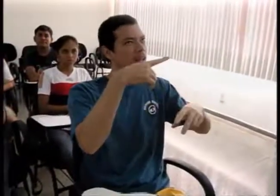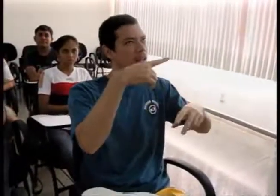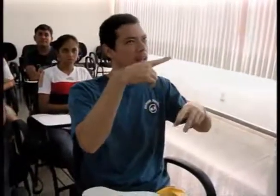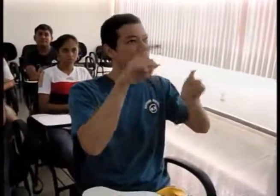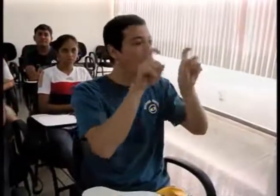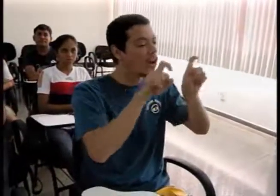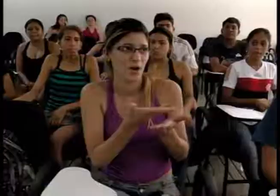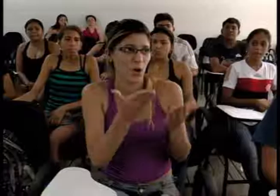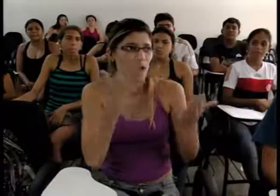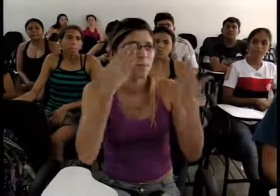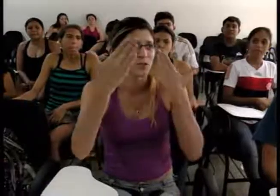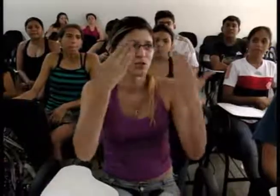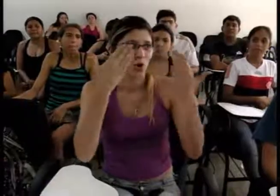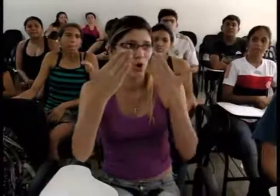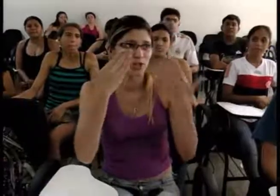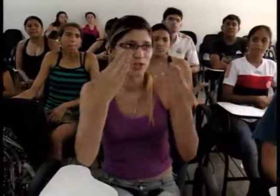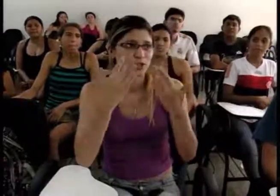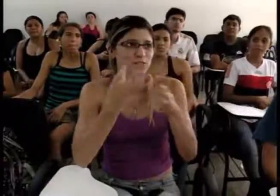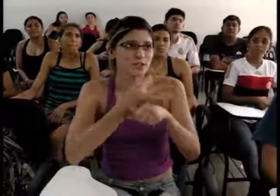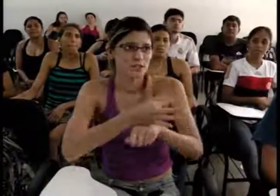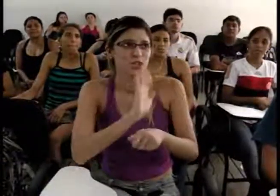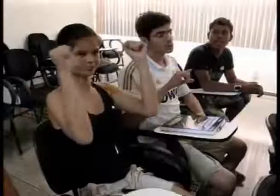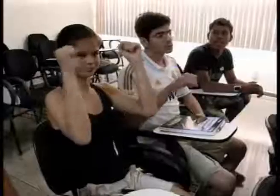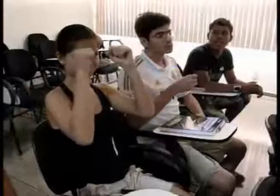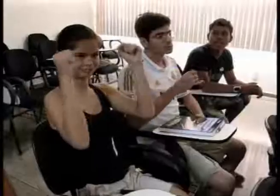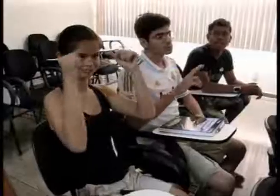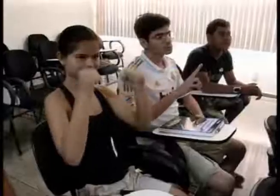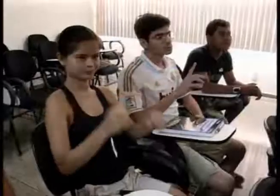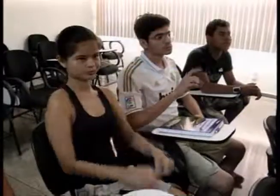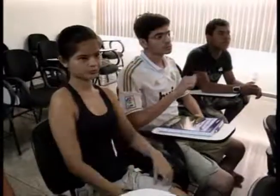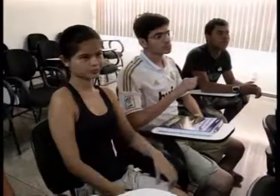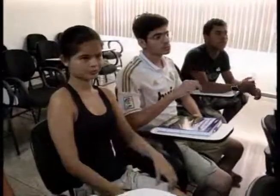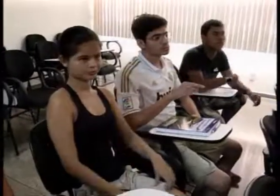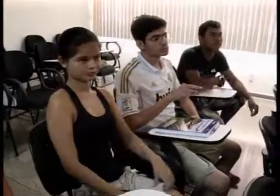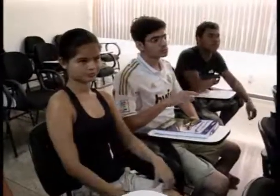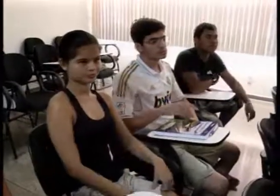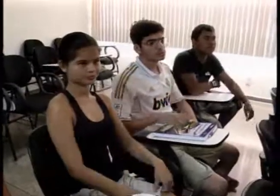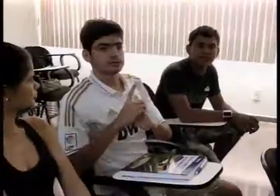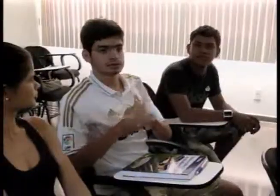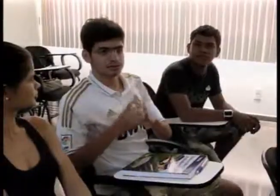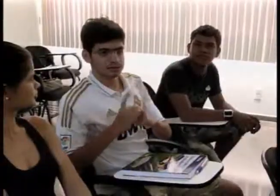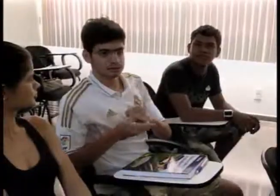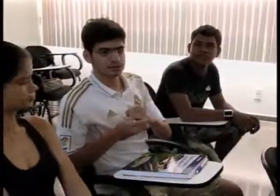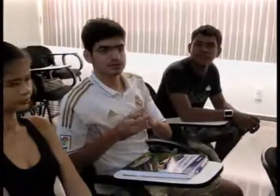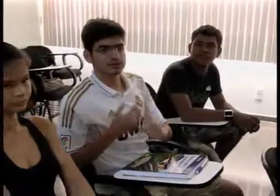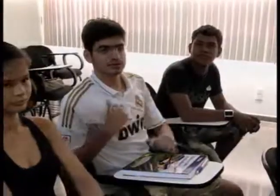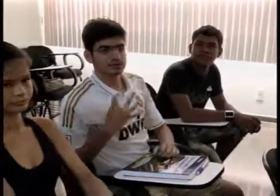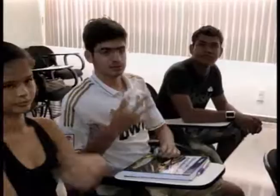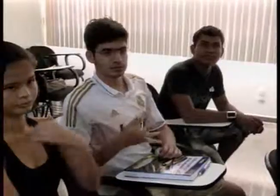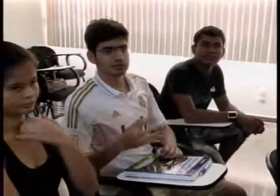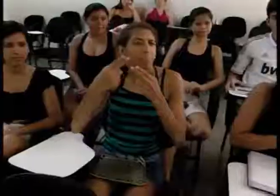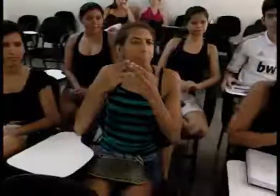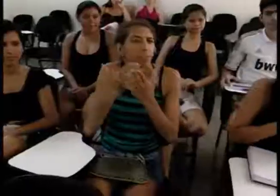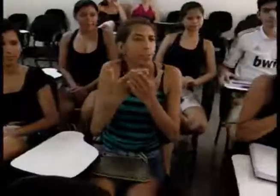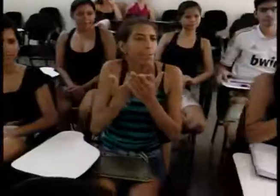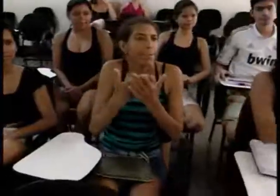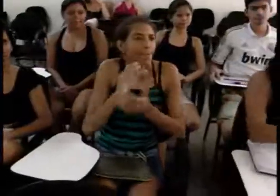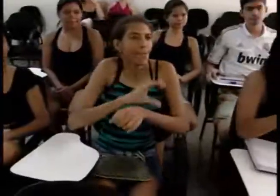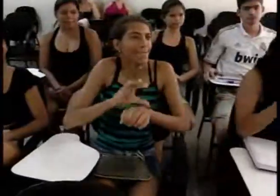administração, ela quer fazer psicologia, educação física, Bruna. Ele quer fazer design. Eles são surdos e